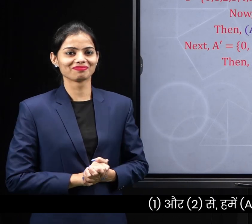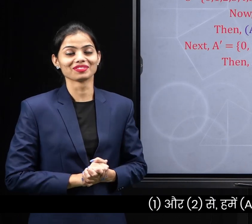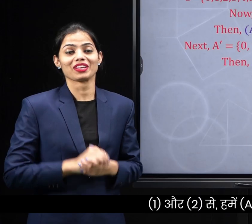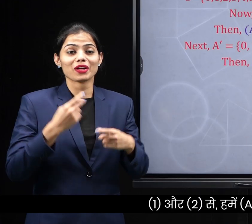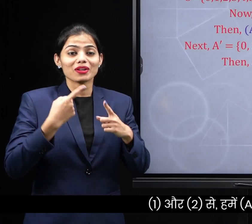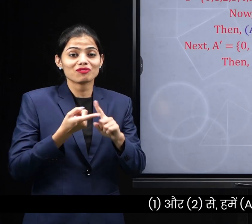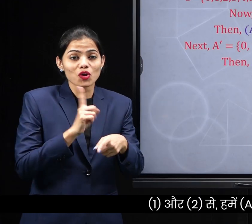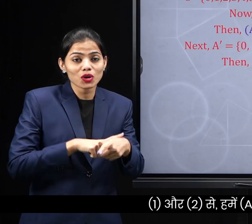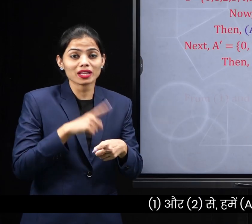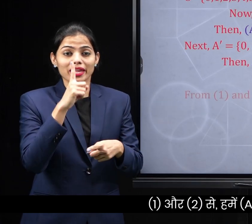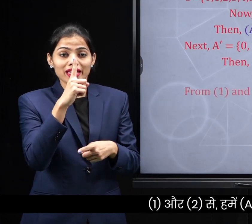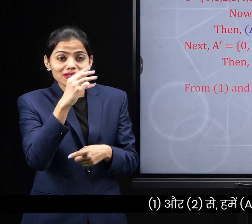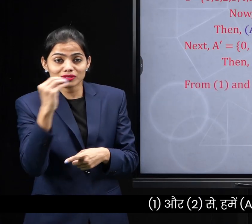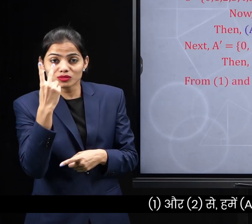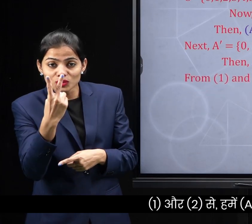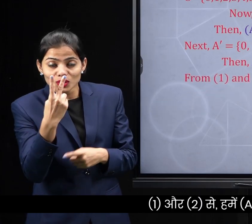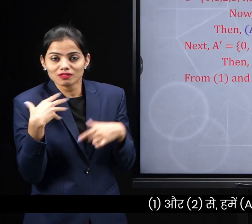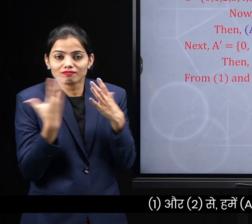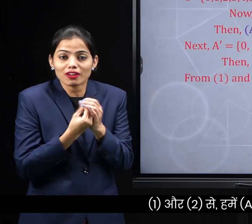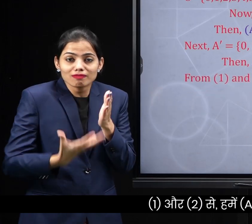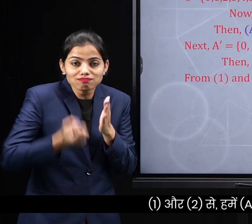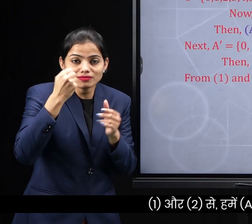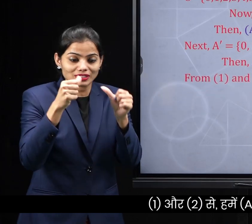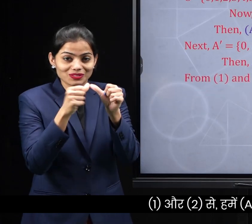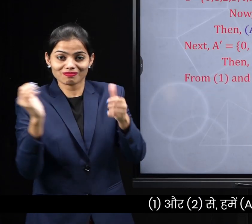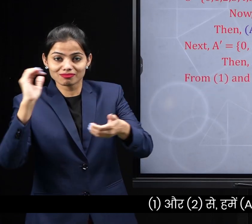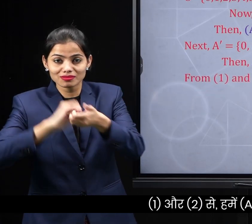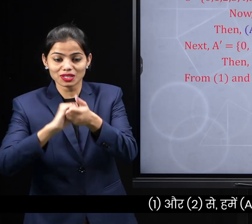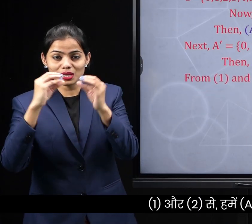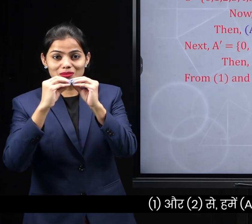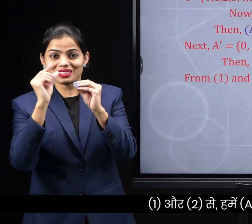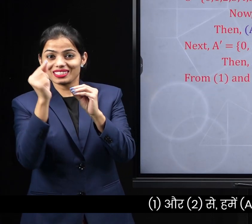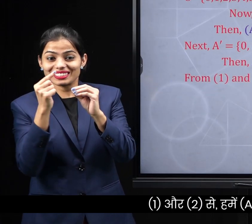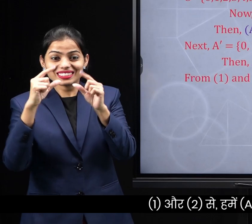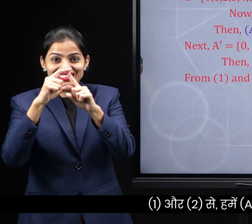एक और 2 से हम A यूनियन B is equals to A इंटरसेक्शन B प्राप्त होता है।